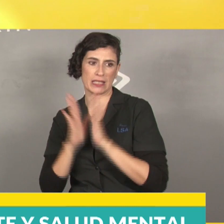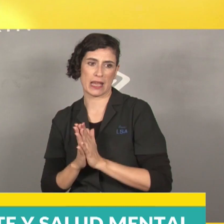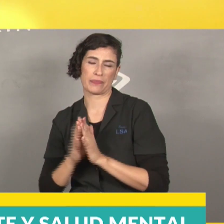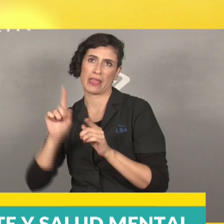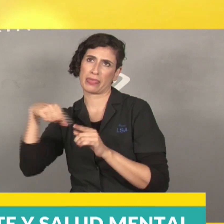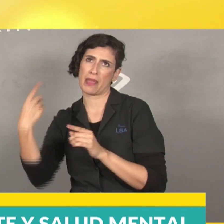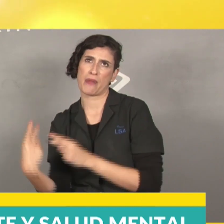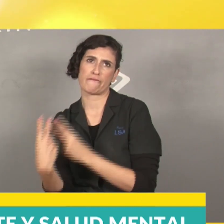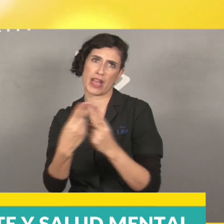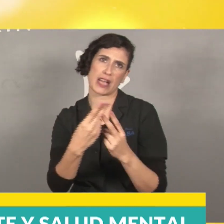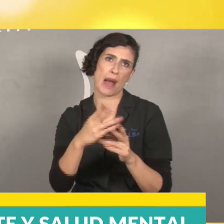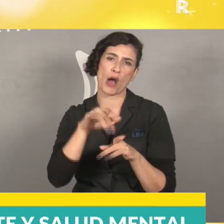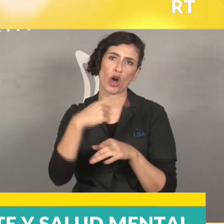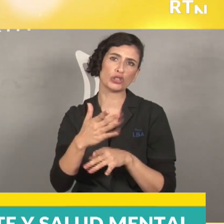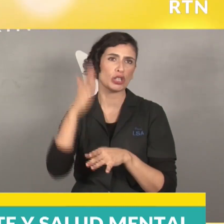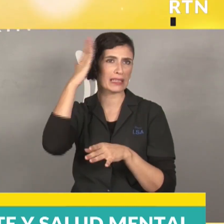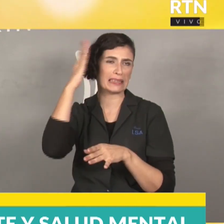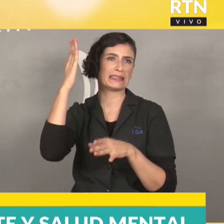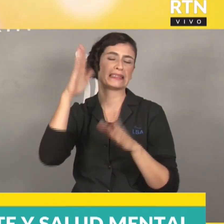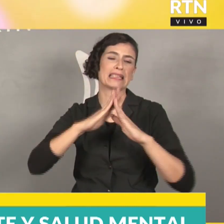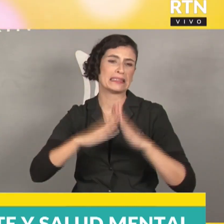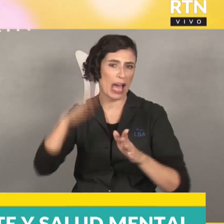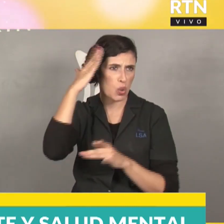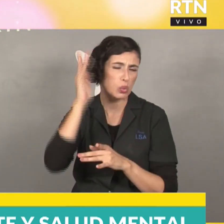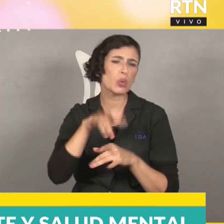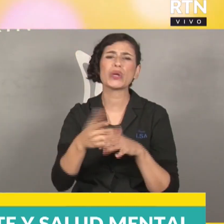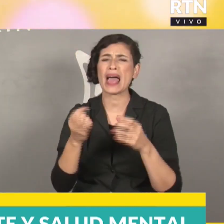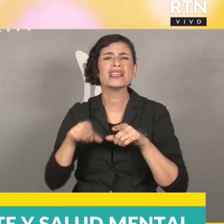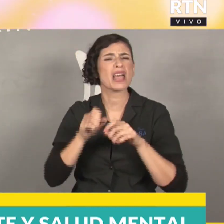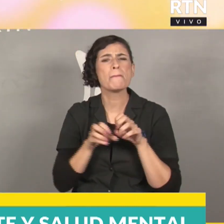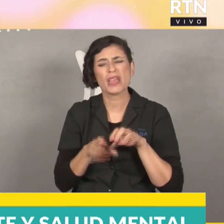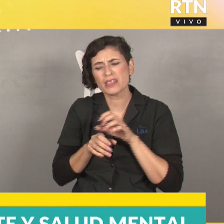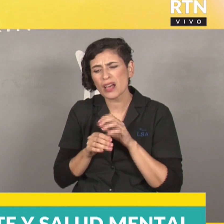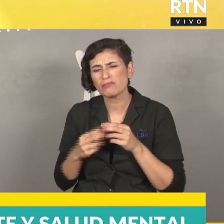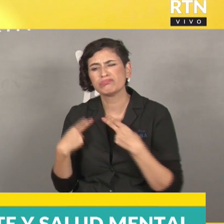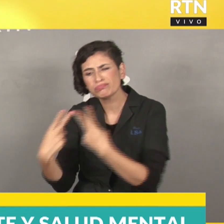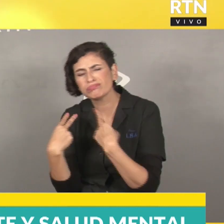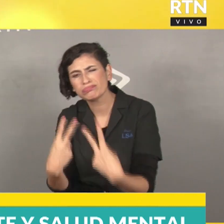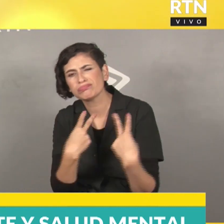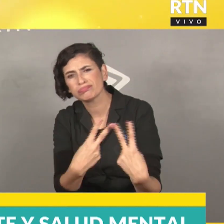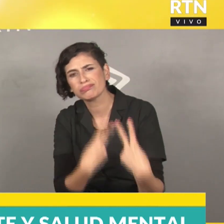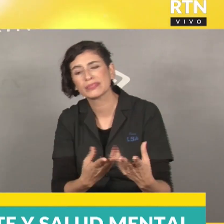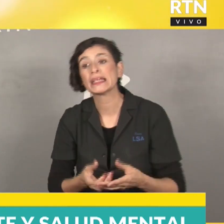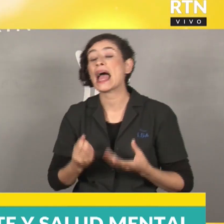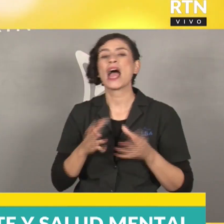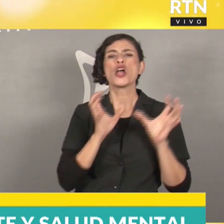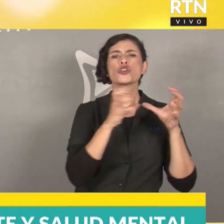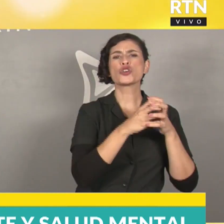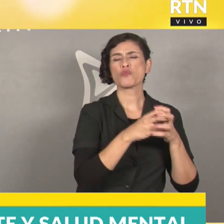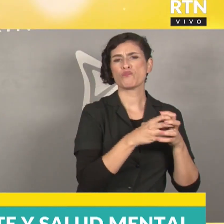de la Cultura. Es muy probable que andemos por allá. Así que nada, ya empieza a rodar. ¿Cuántas personas integran Arte